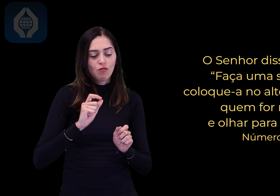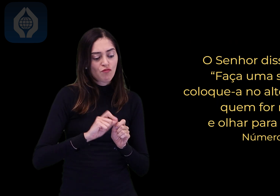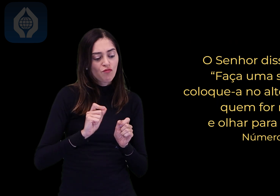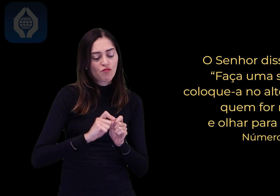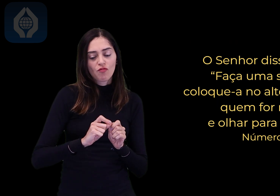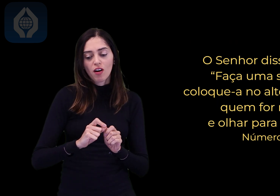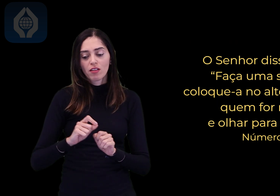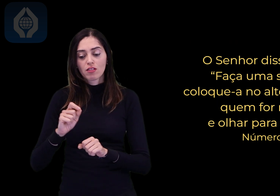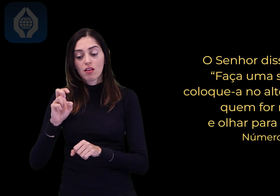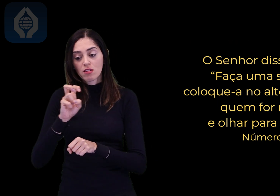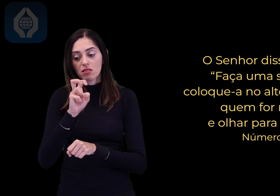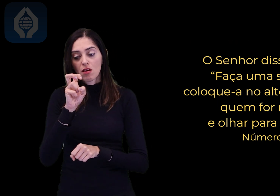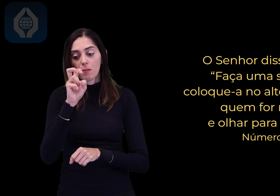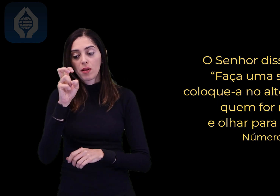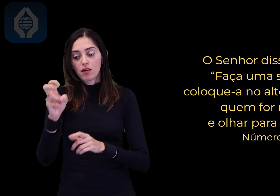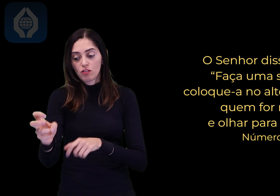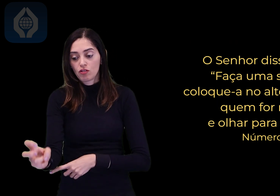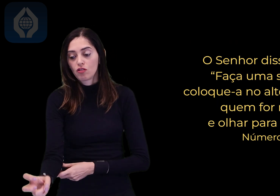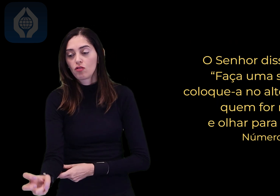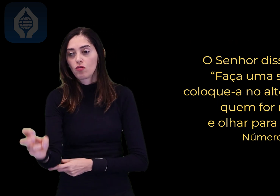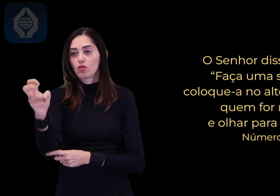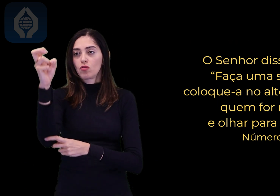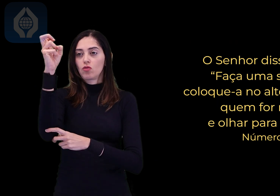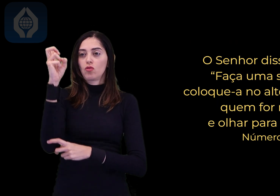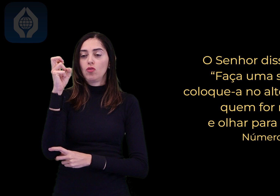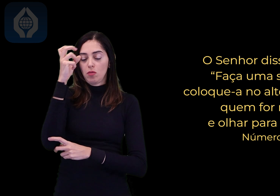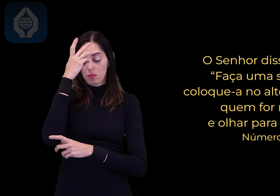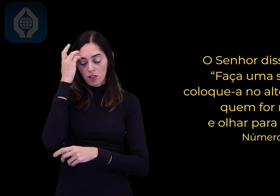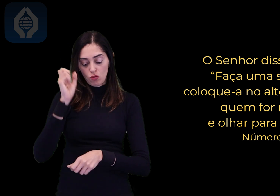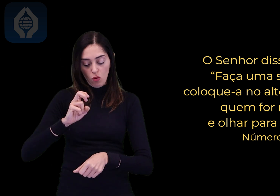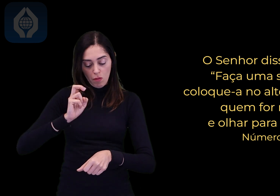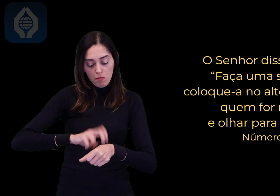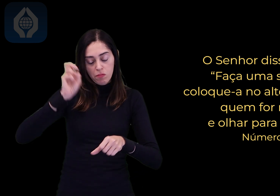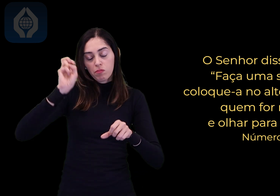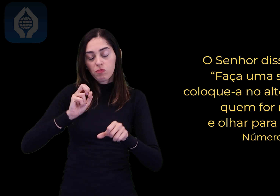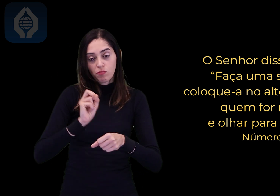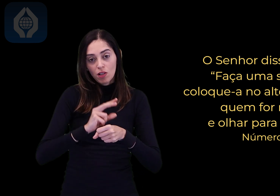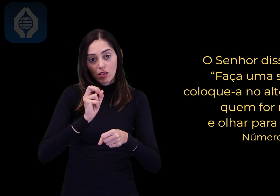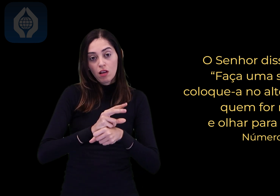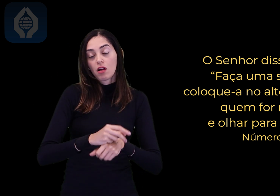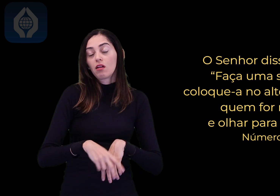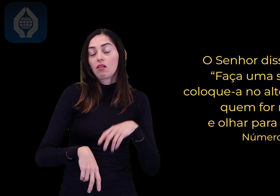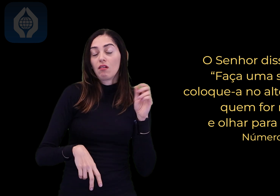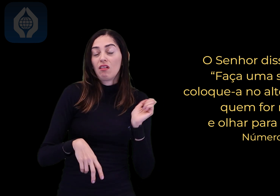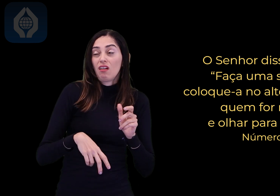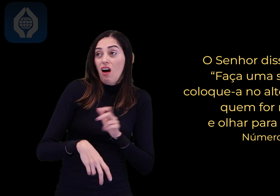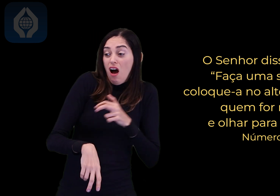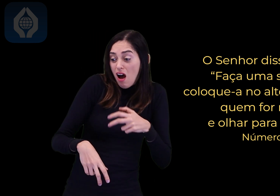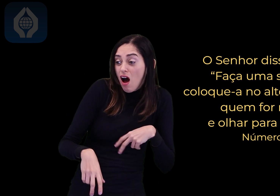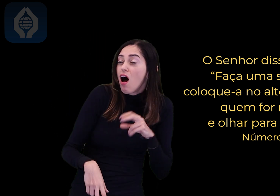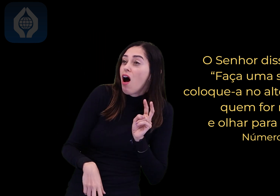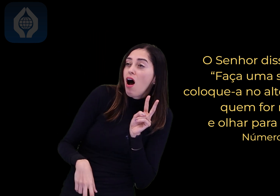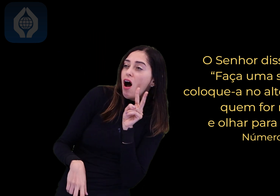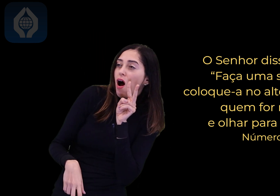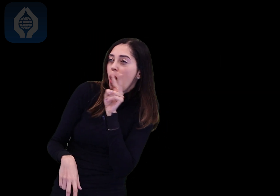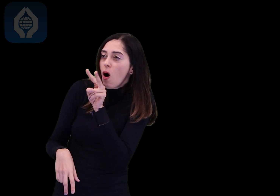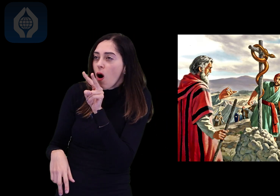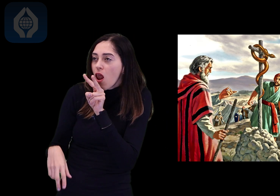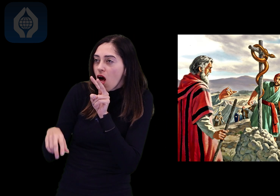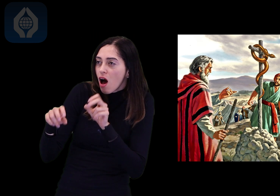Moisés: faça uma serpente e coloque-a no alto de um poste. Quem for mordido e olhar para ela, viverá. O Senhor não